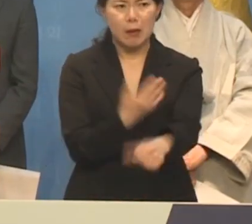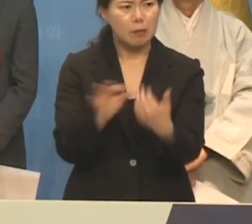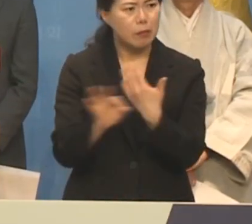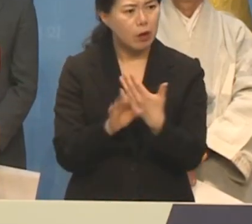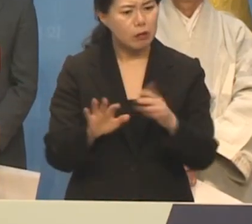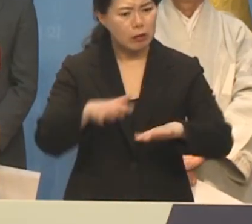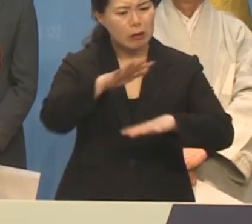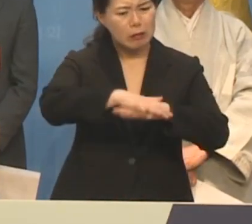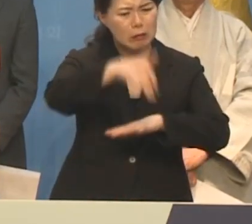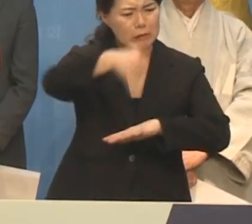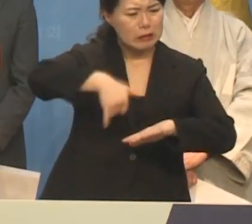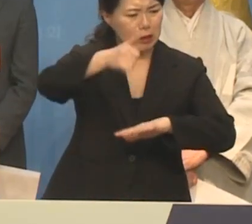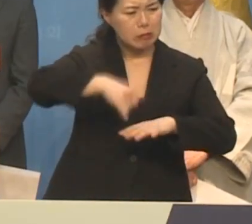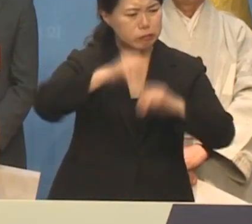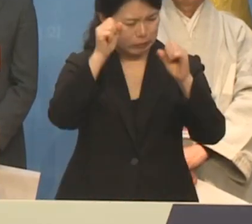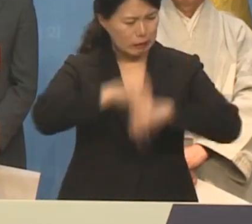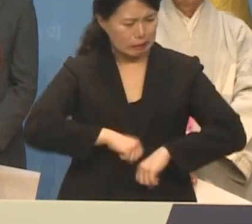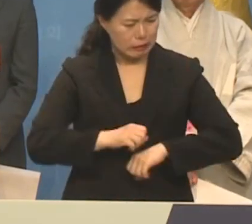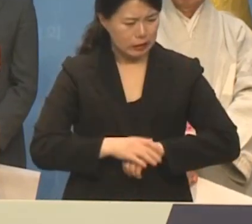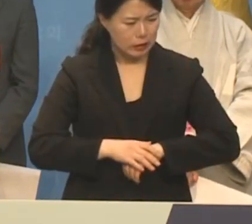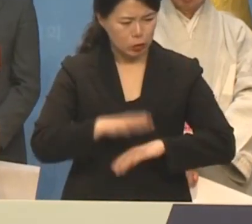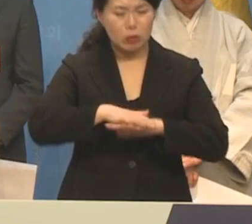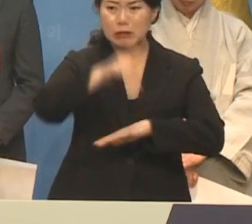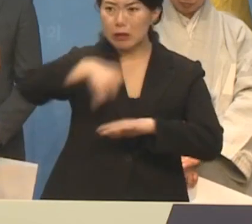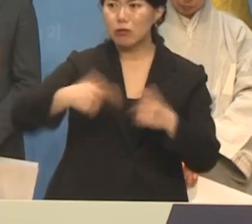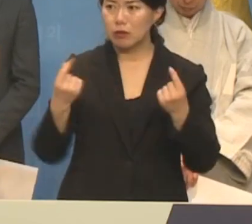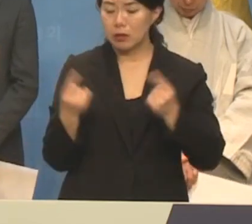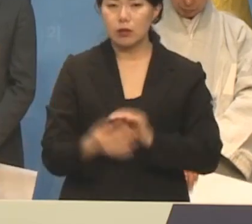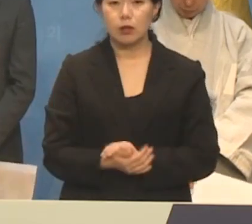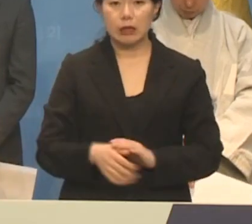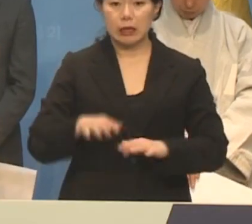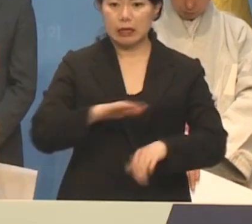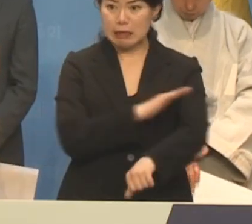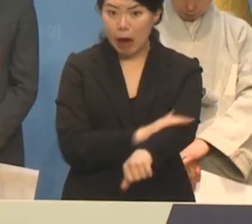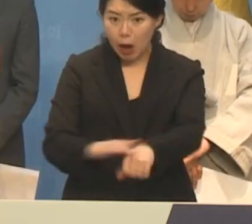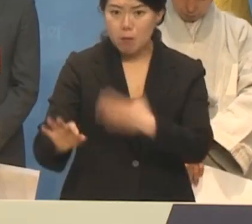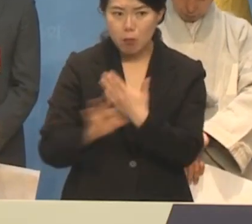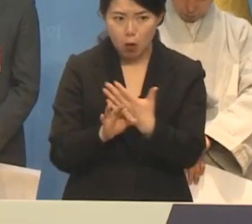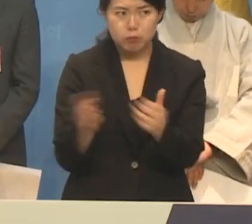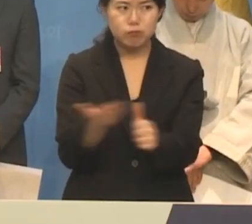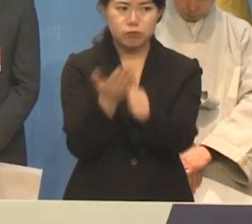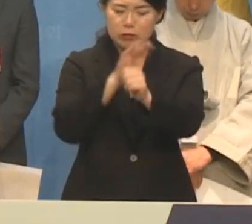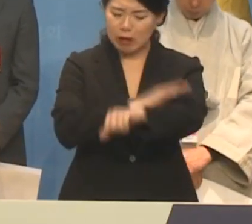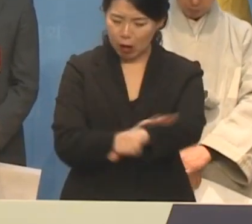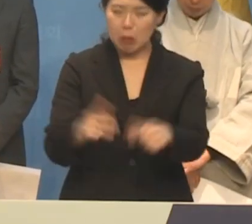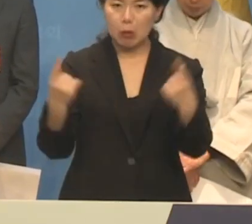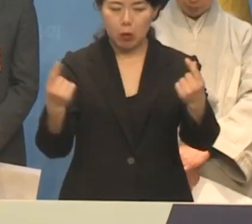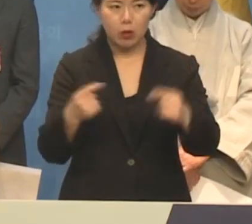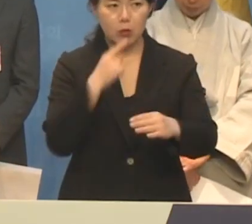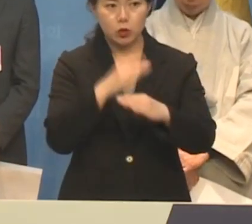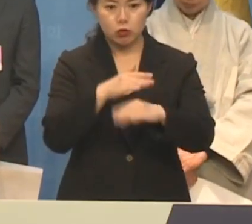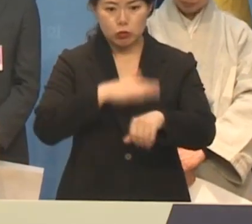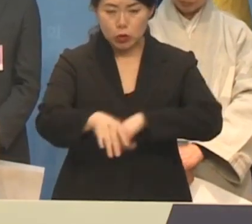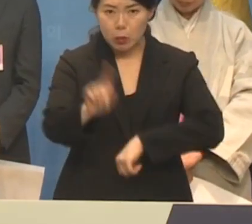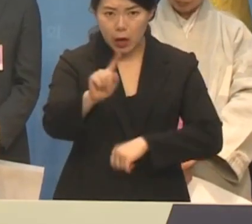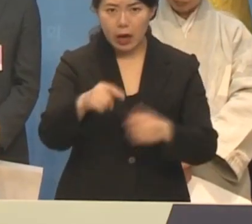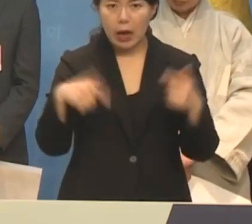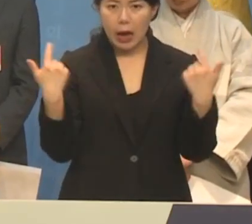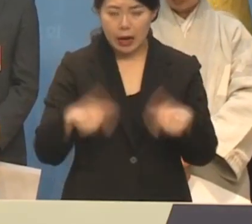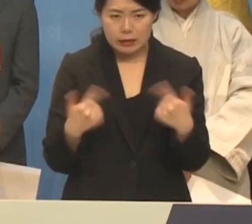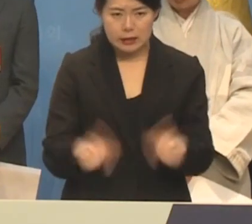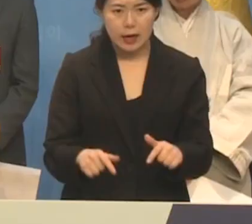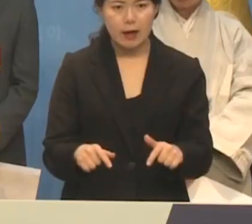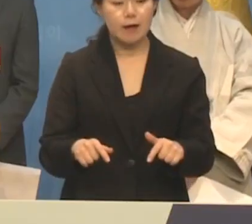농사는 폐농하는 거고 또 잘하면은 풍년 드는 거고. 그래서 민주주의는 항상 무한히